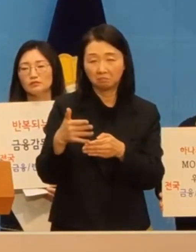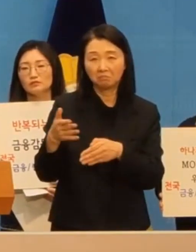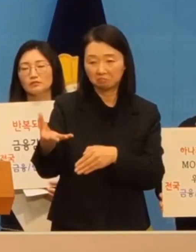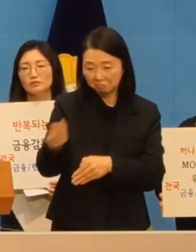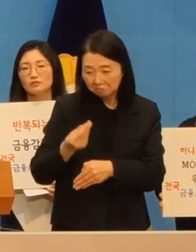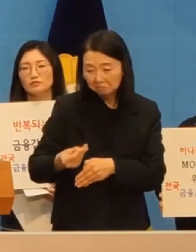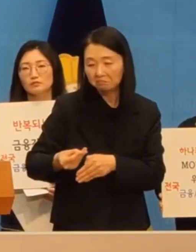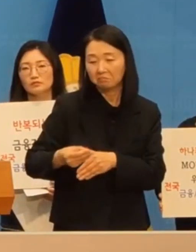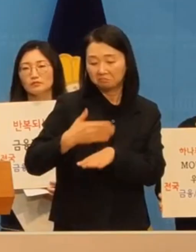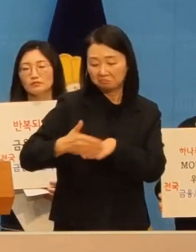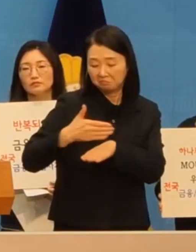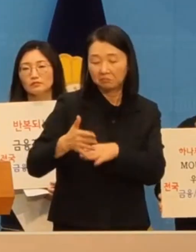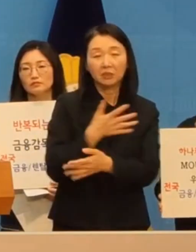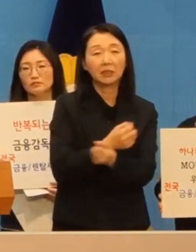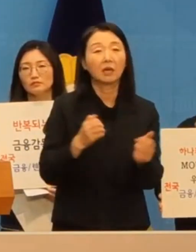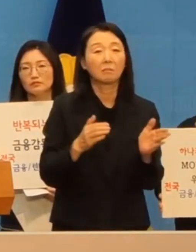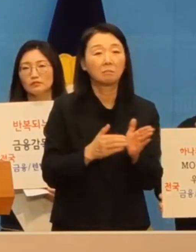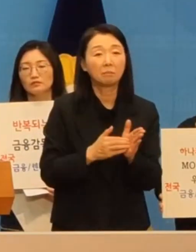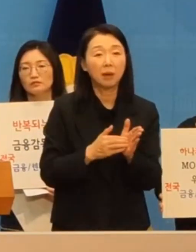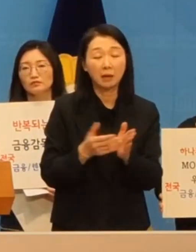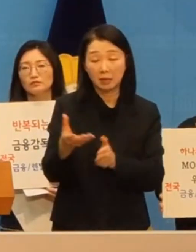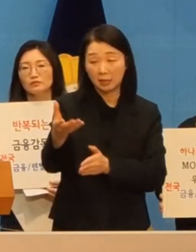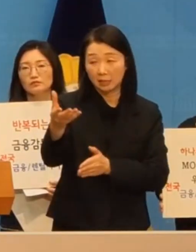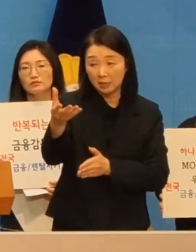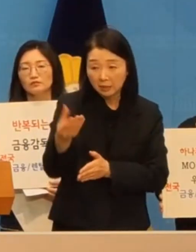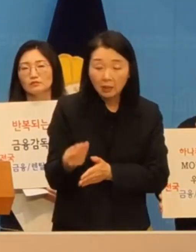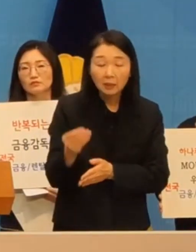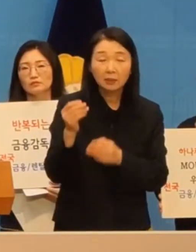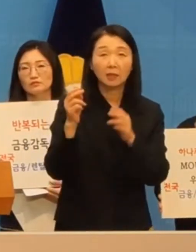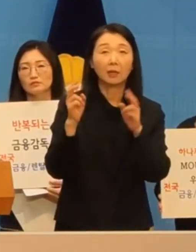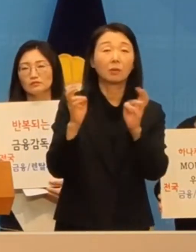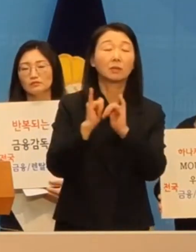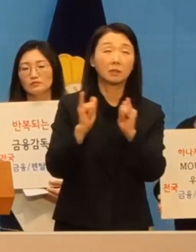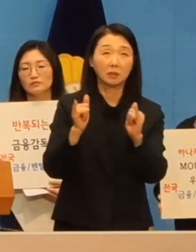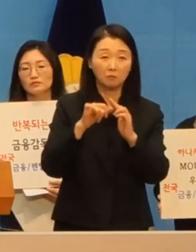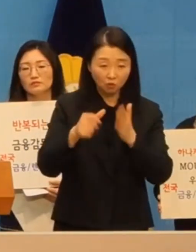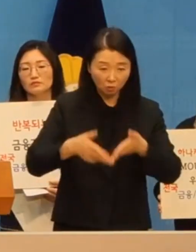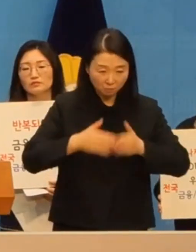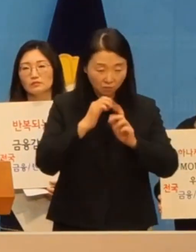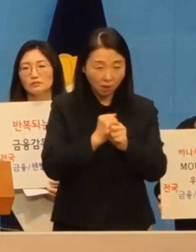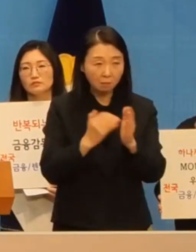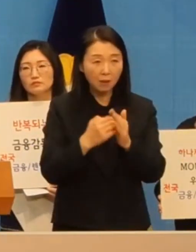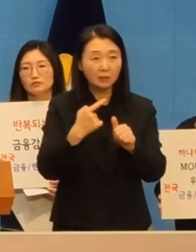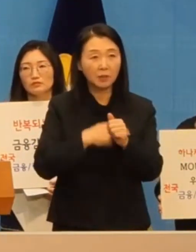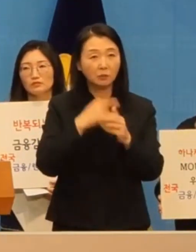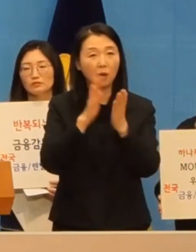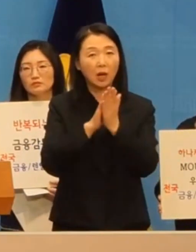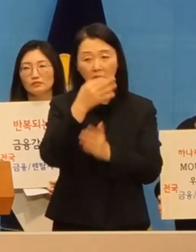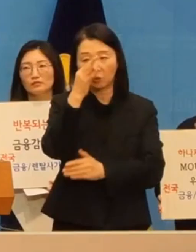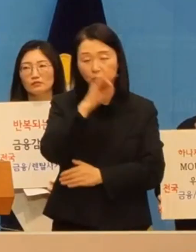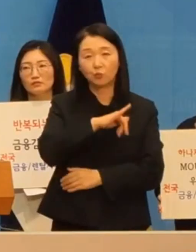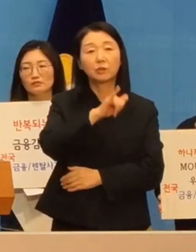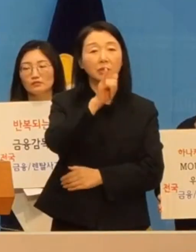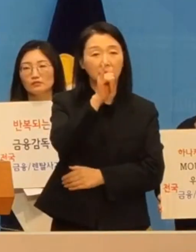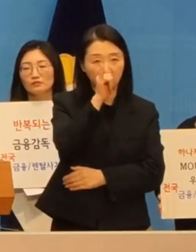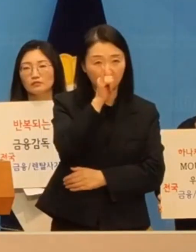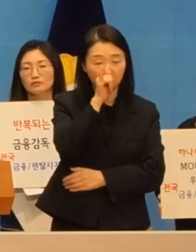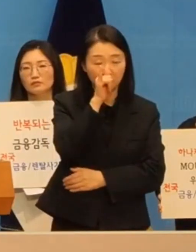체결했습니다. 렌탈 영업자는 제품만 설치하면 자동으로 수익이